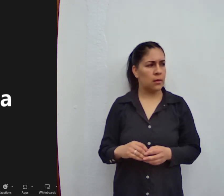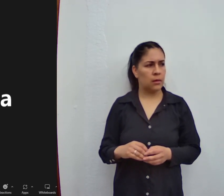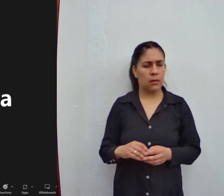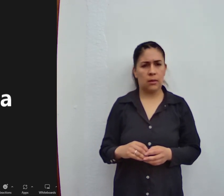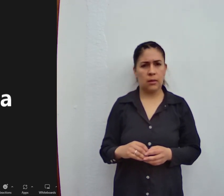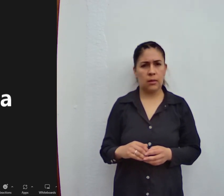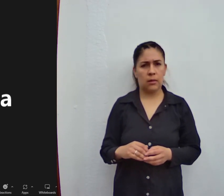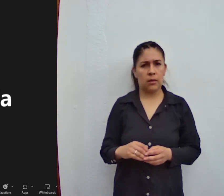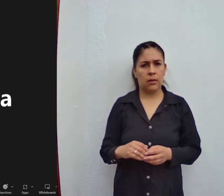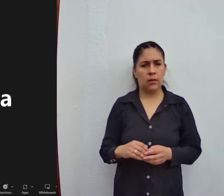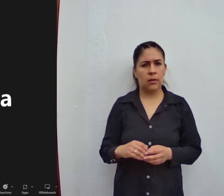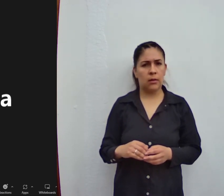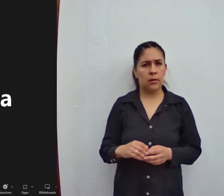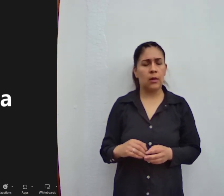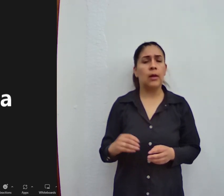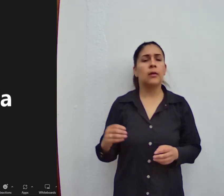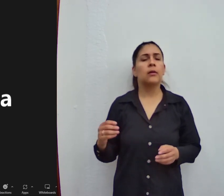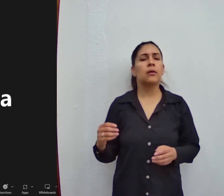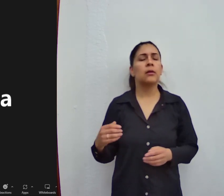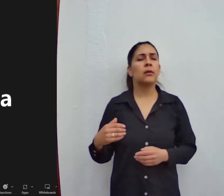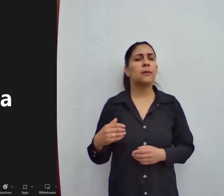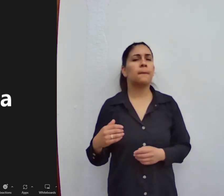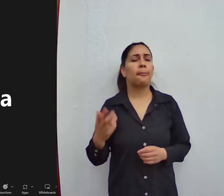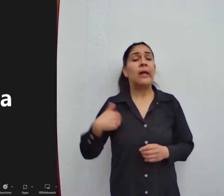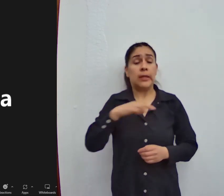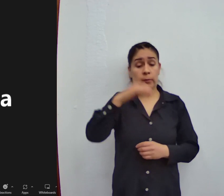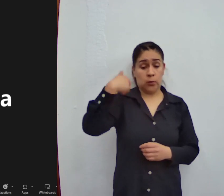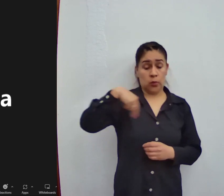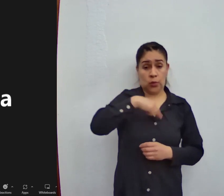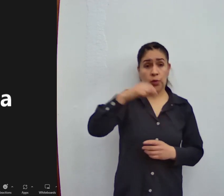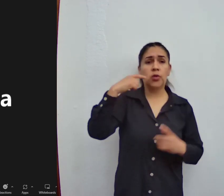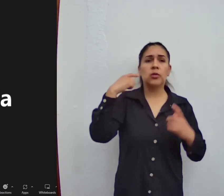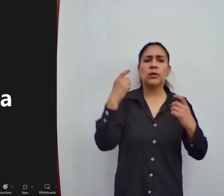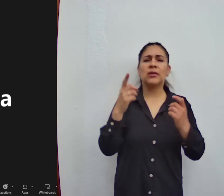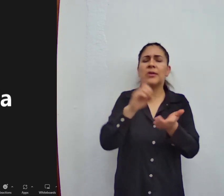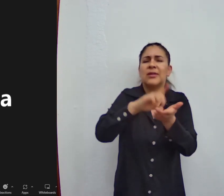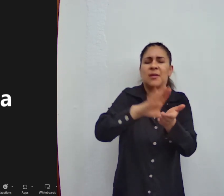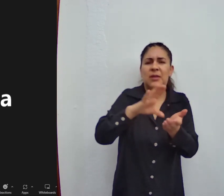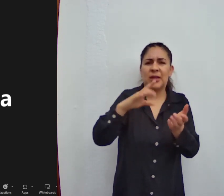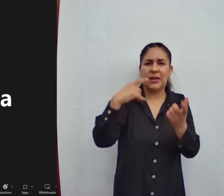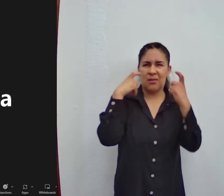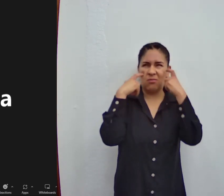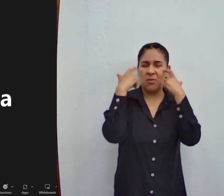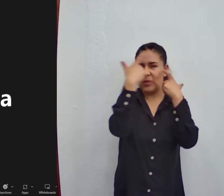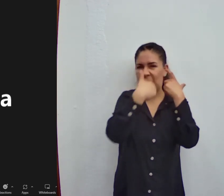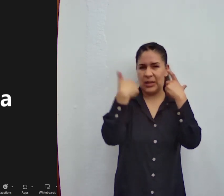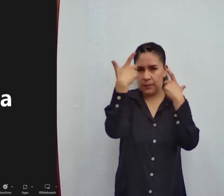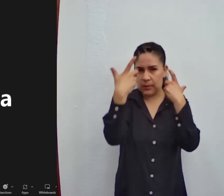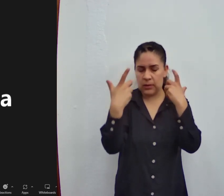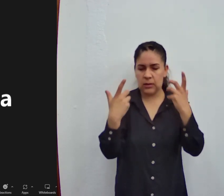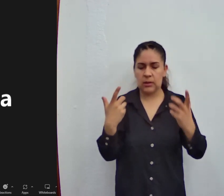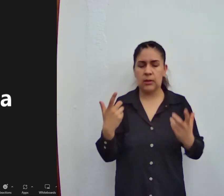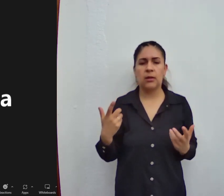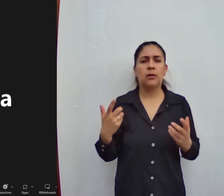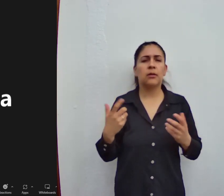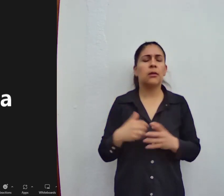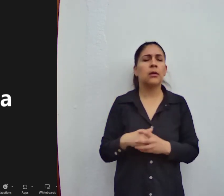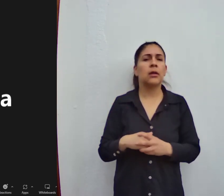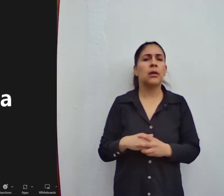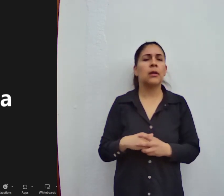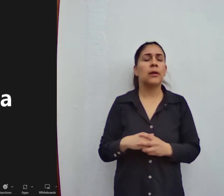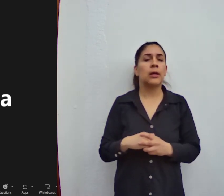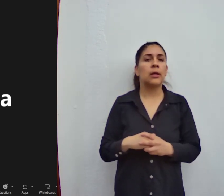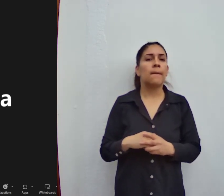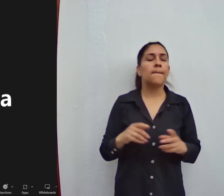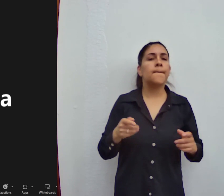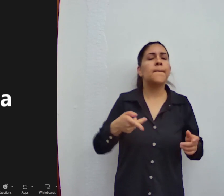de muchas problemáticas de inclusión, dado que pues, no se cuenta con ninguna situación